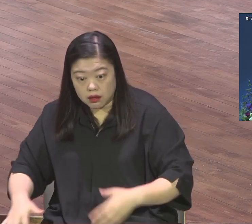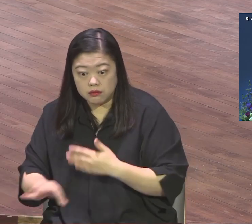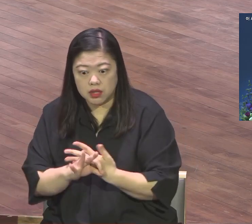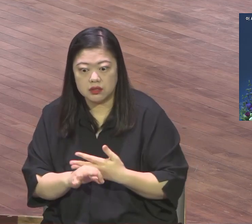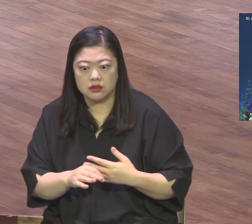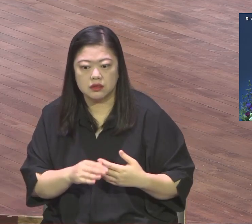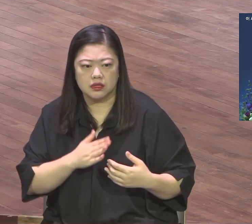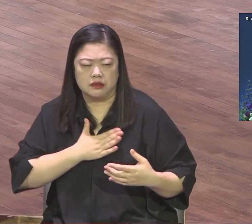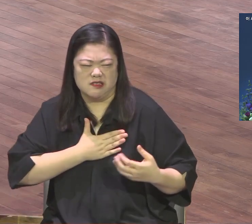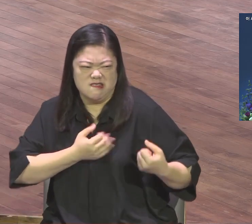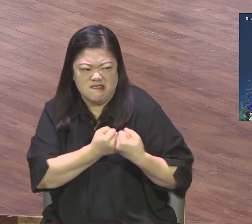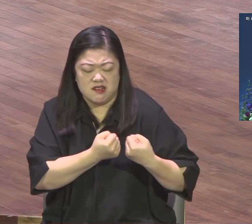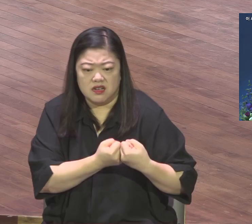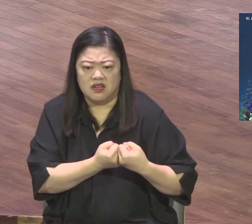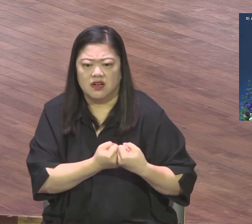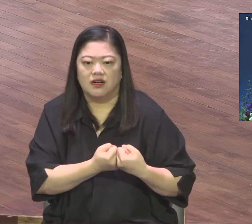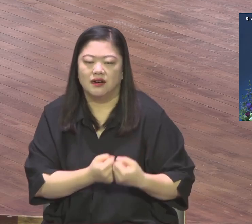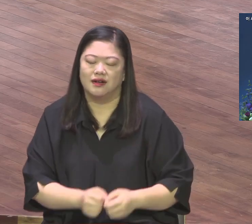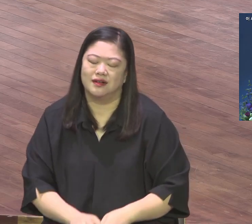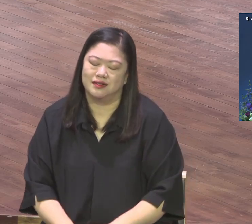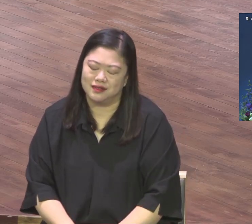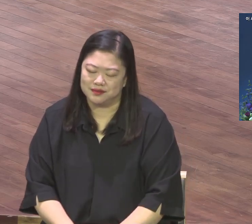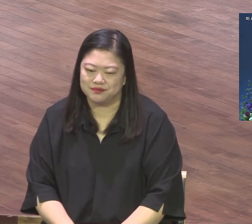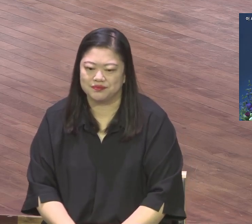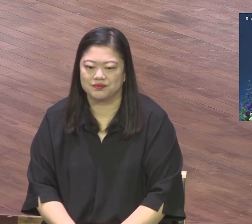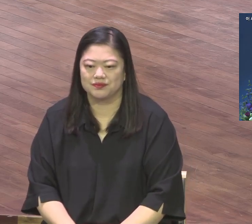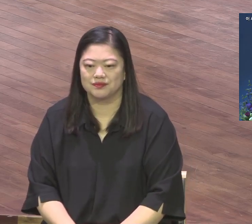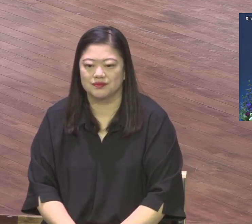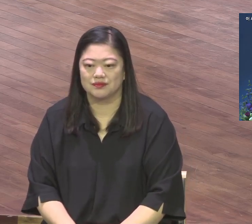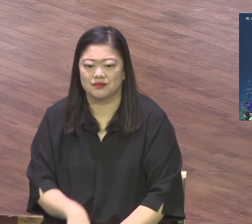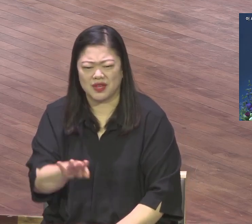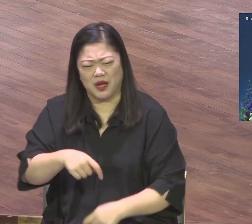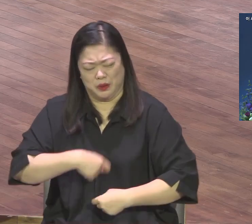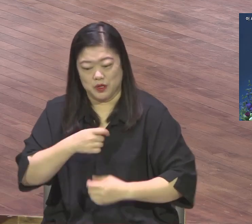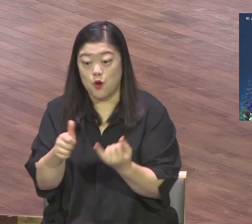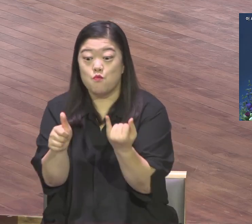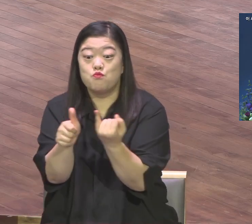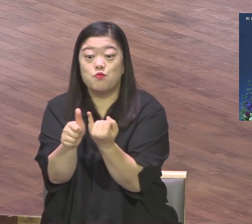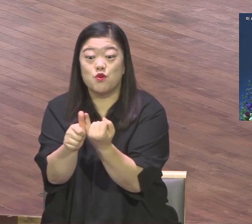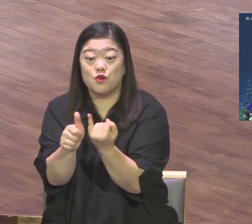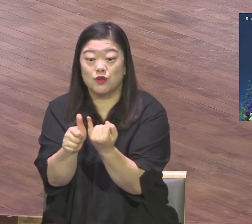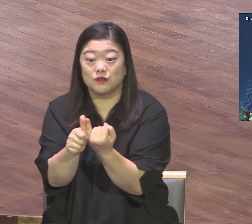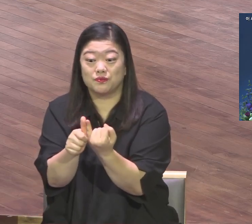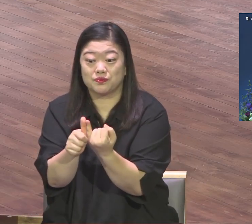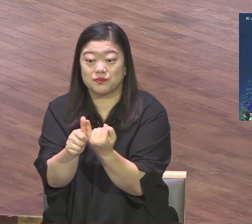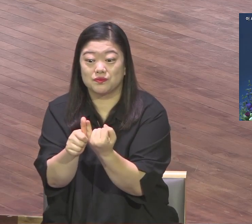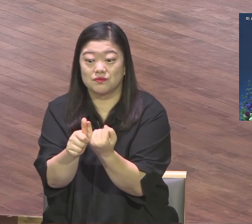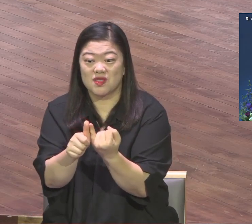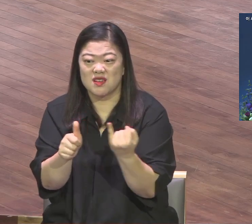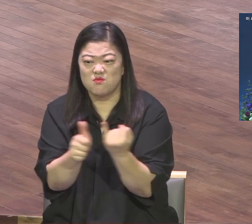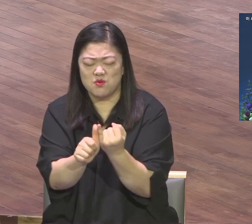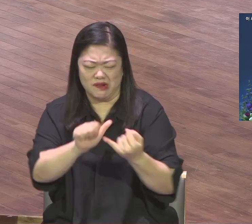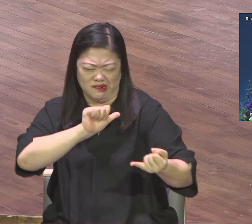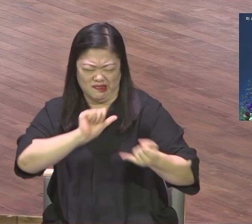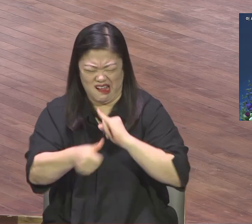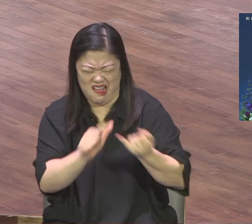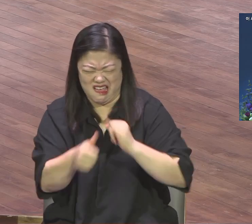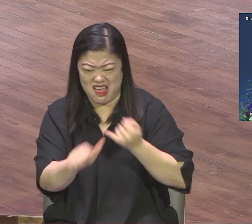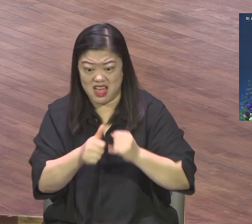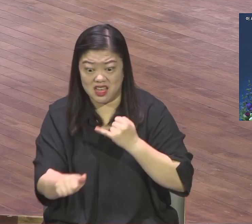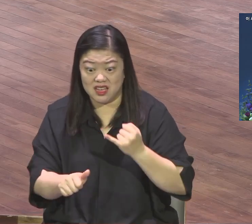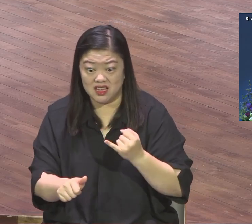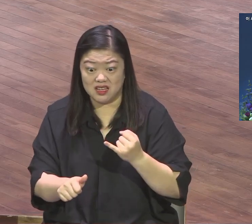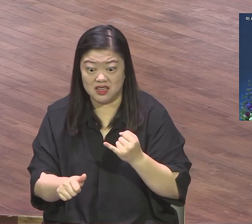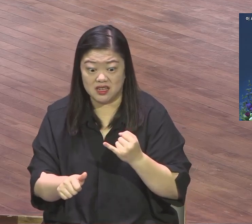부부간에도 영적 싸움 싸울 일이 없어요. 아 사단이 인간에게 지금 들어왔구나. 그럼 어떻게